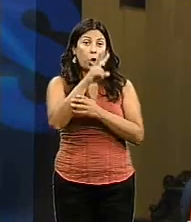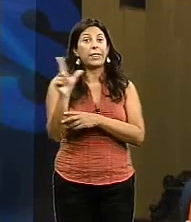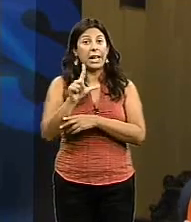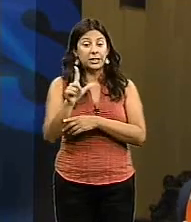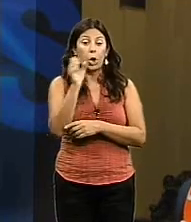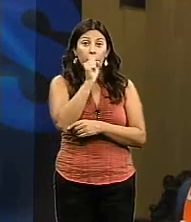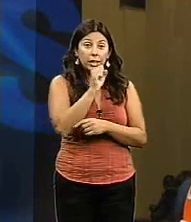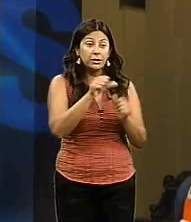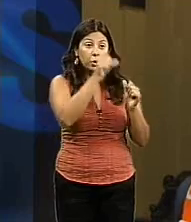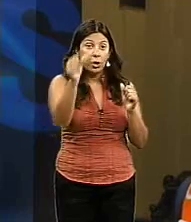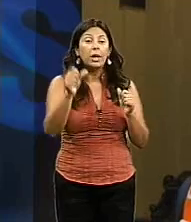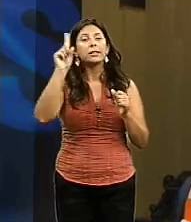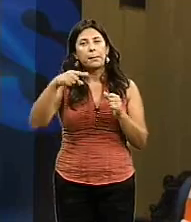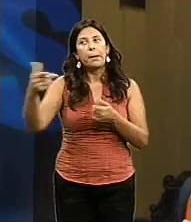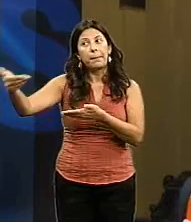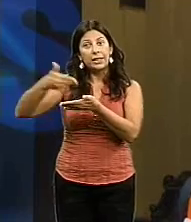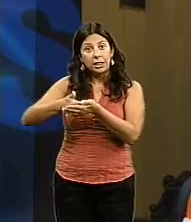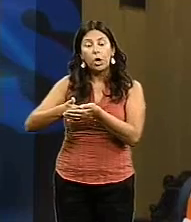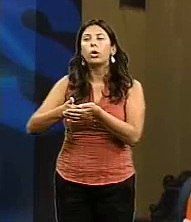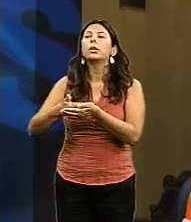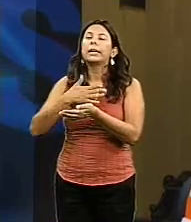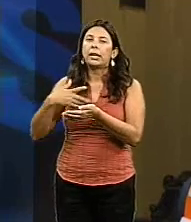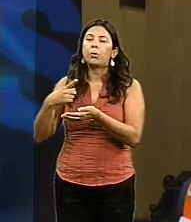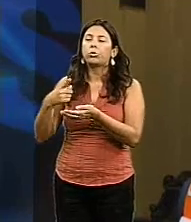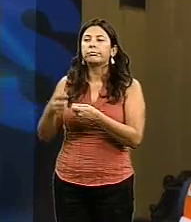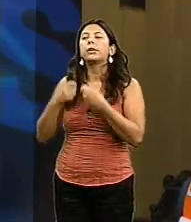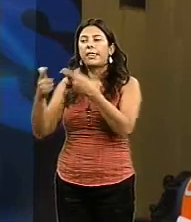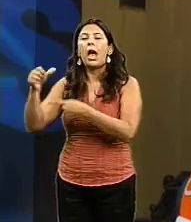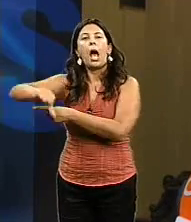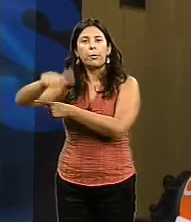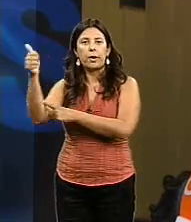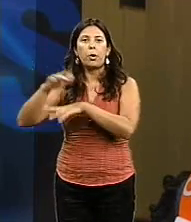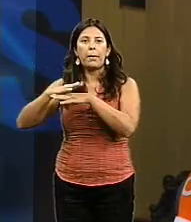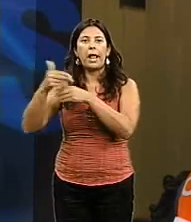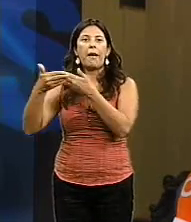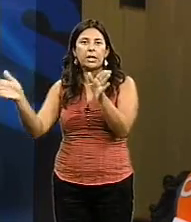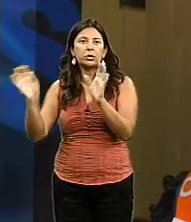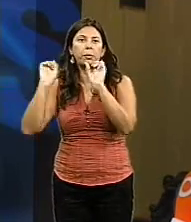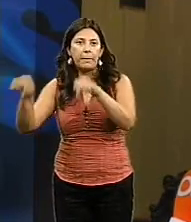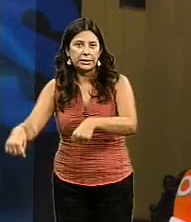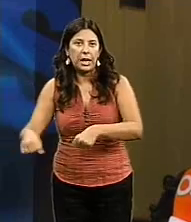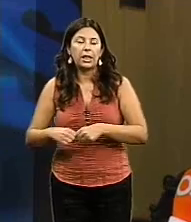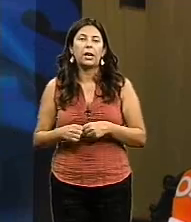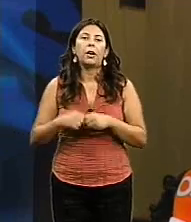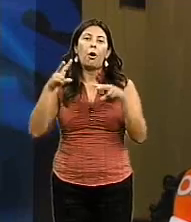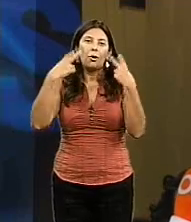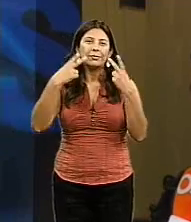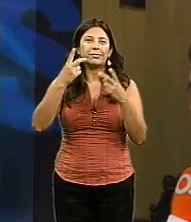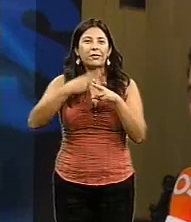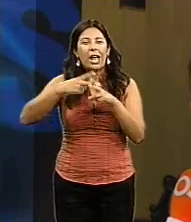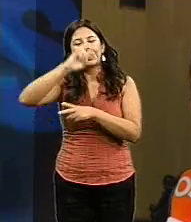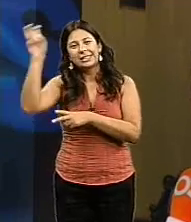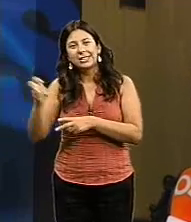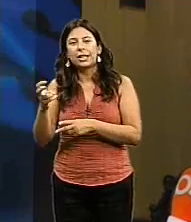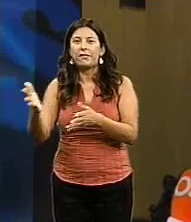a petición también de Horeca, que se unió a esa petición y de alguna manera pues se aprobó para que, pues insisto, los hosteleros se vieran beneficiados y pudieran